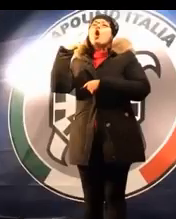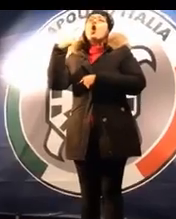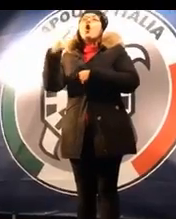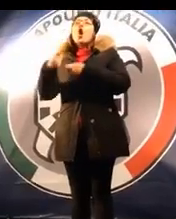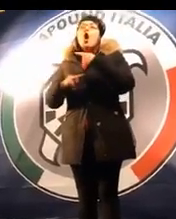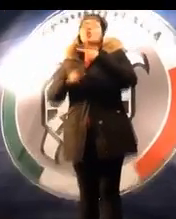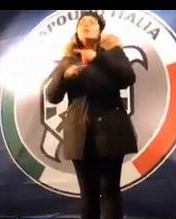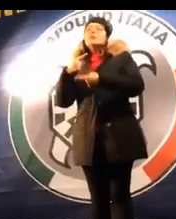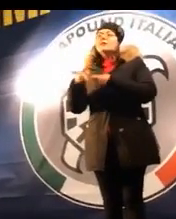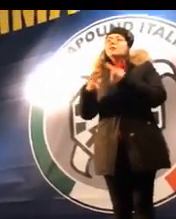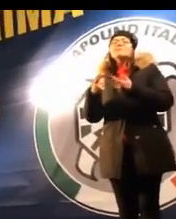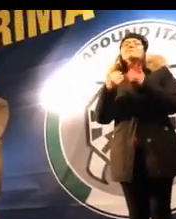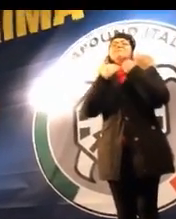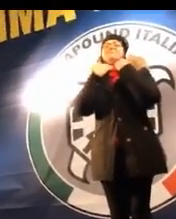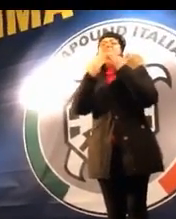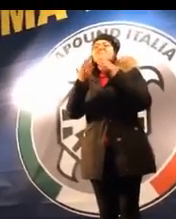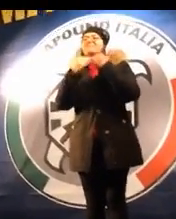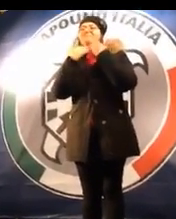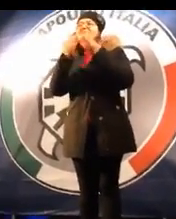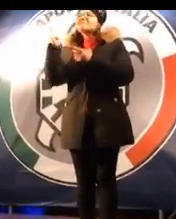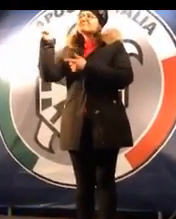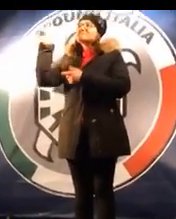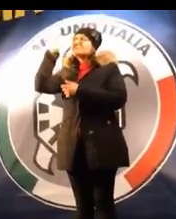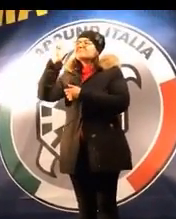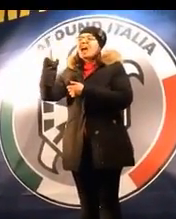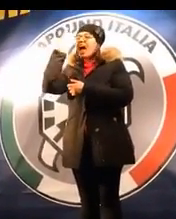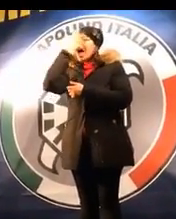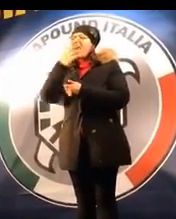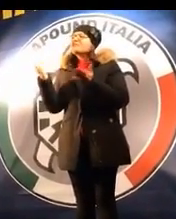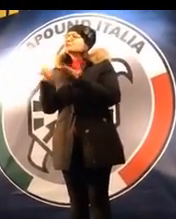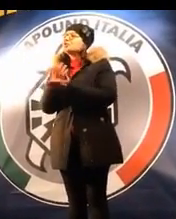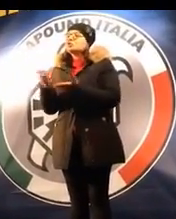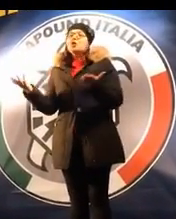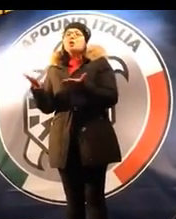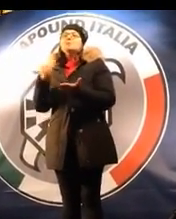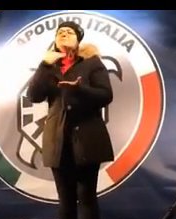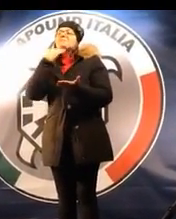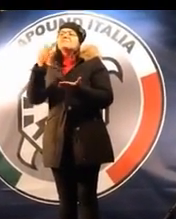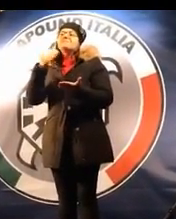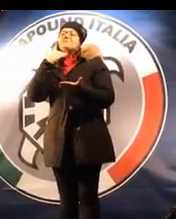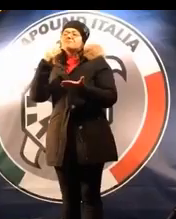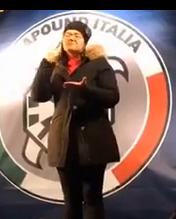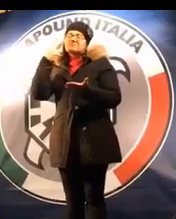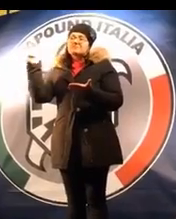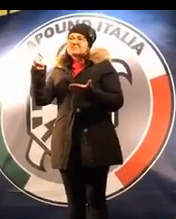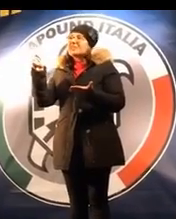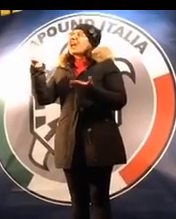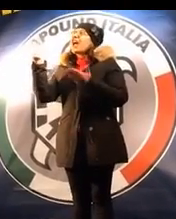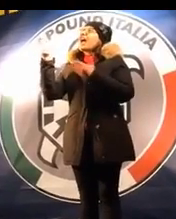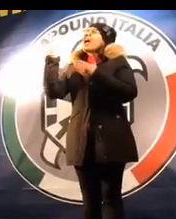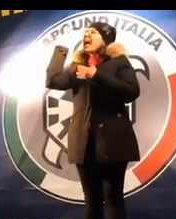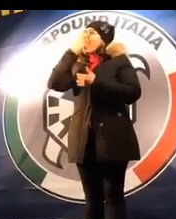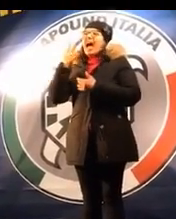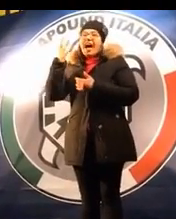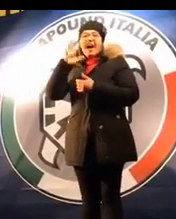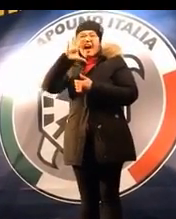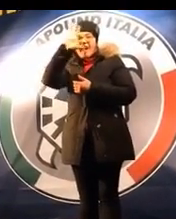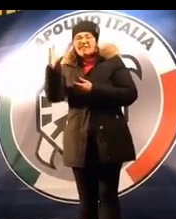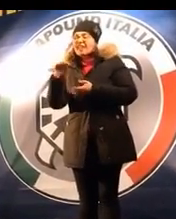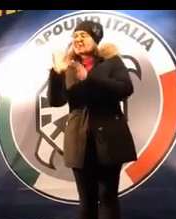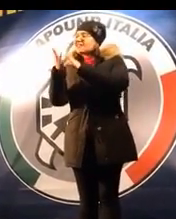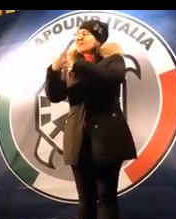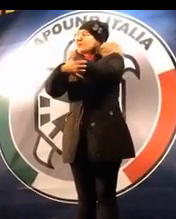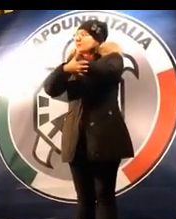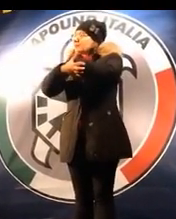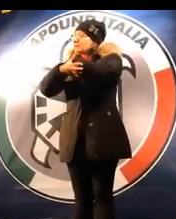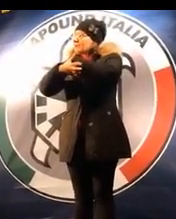a fregarsene di quello che succede in Africa, vogliono continuare a vedere l'Africa impoverire e morire di fame centinaia di migliaia di